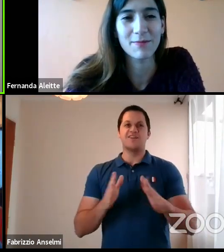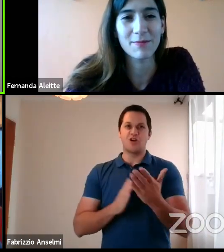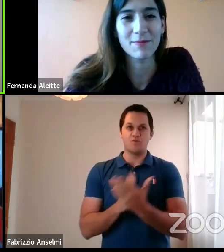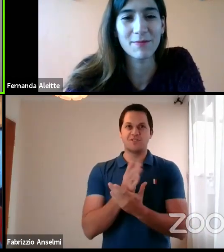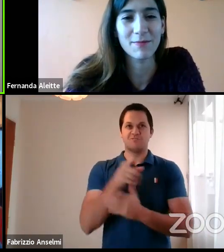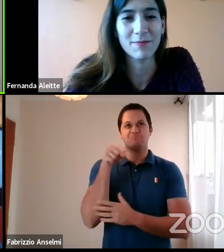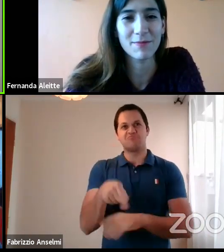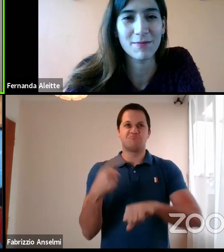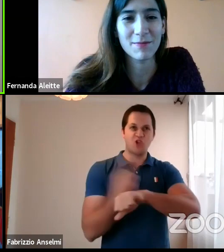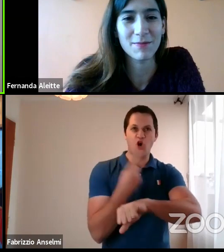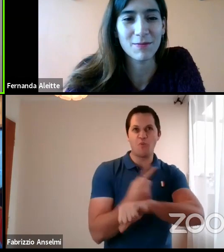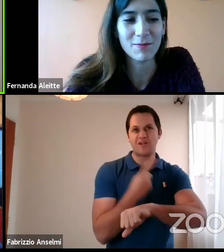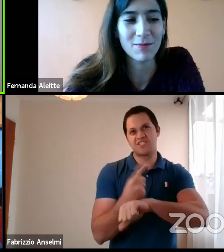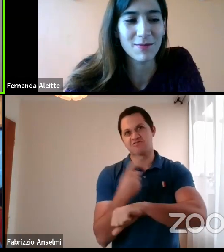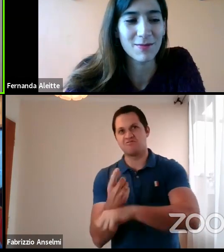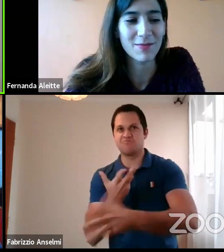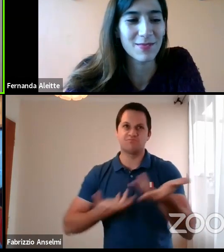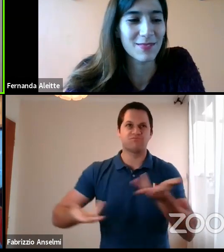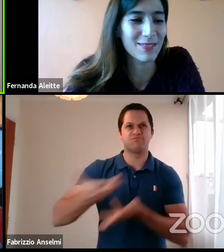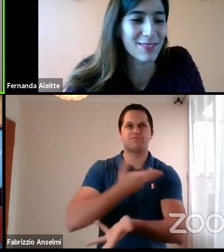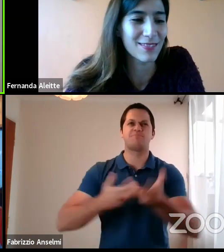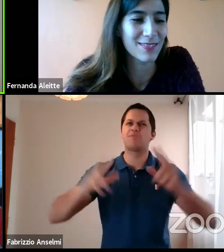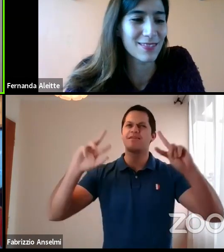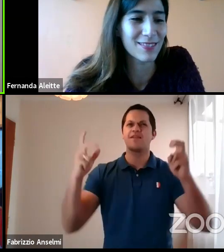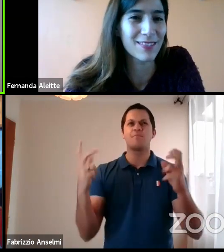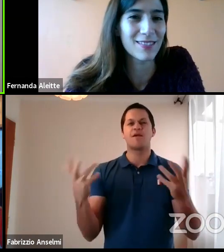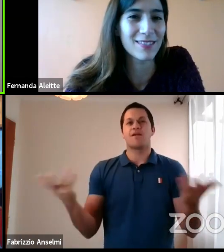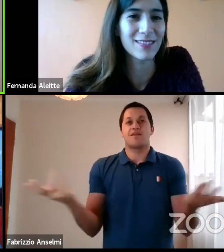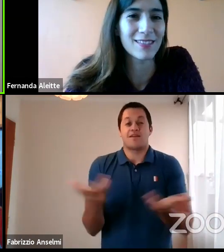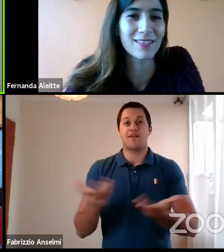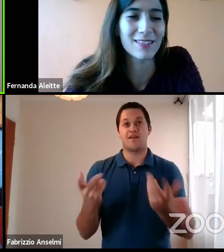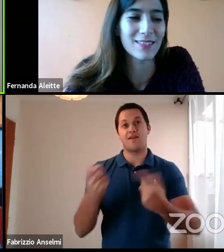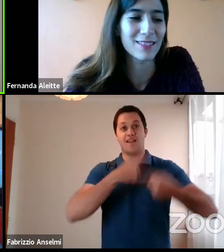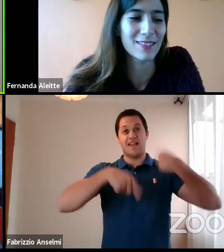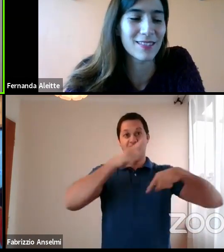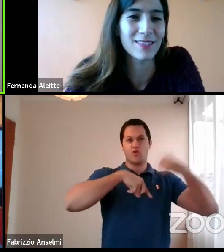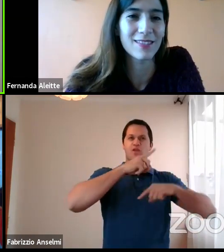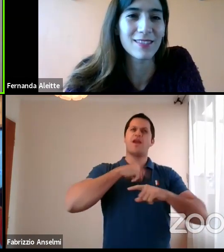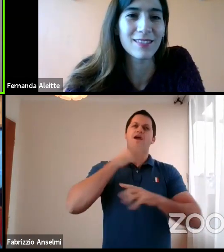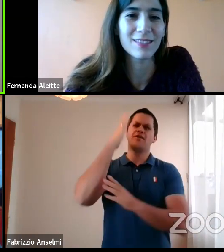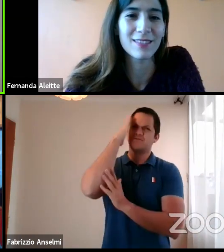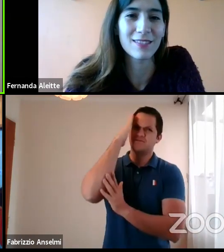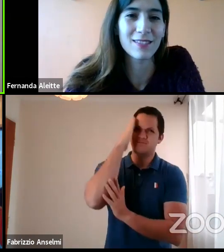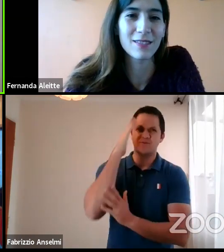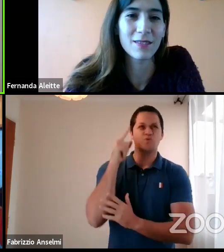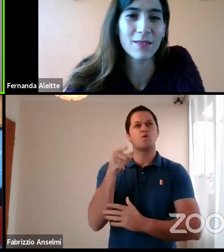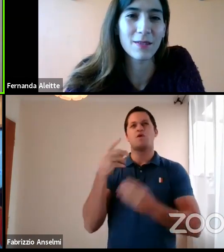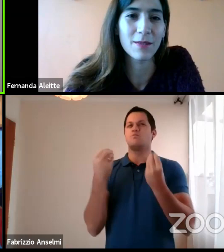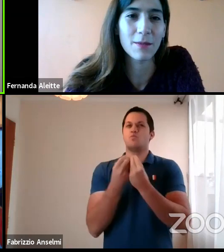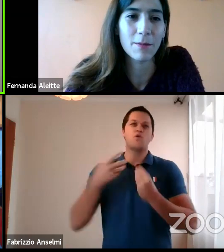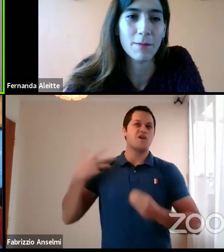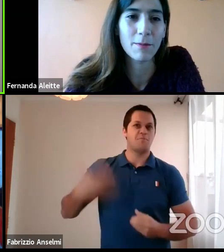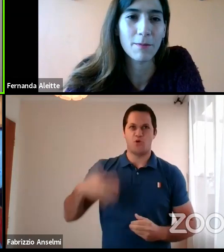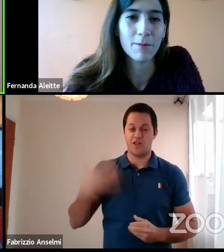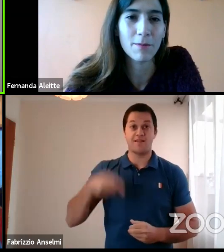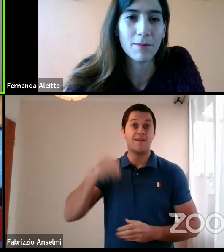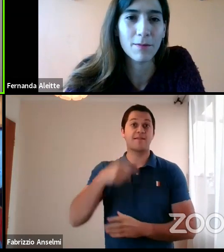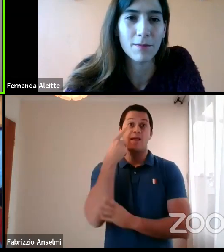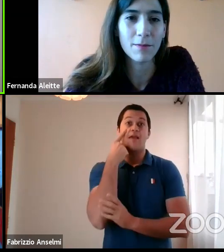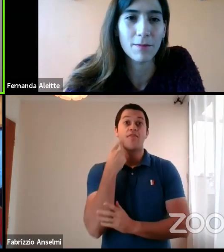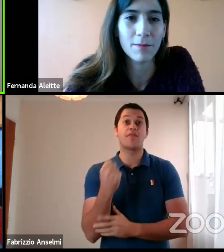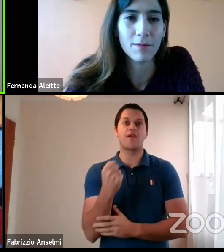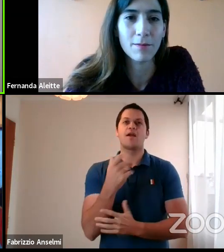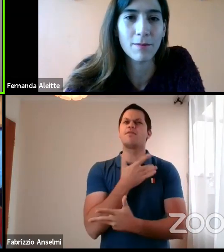este conversatorio sobre patrimonio, sobre memoria, un proceso importante en este Día del Patrimonio Cultural,